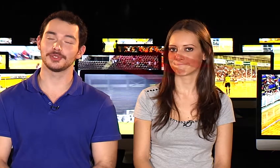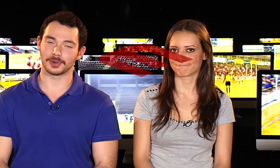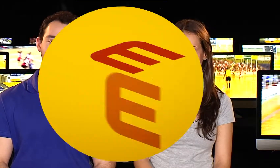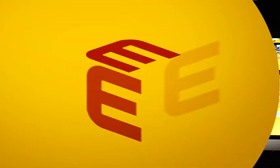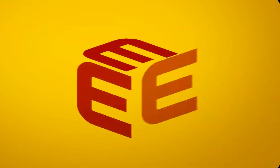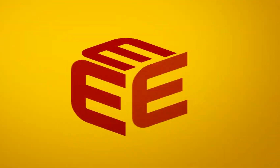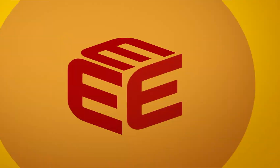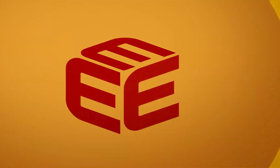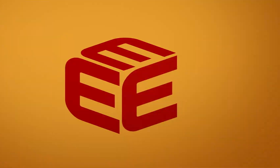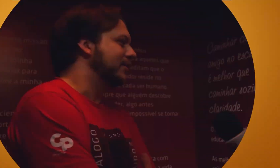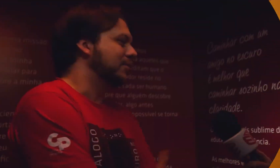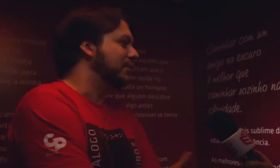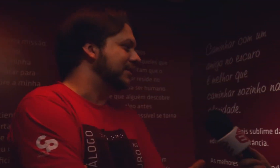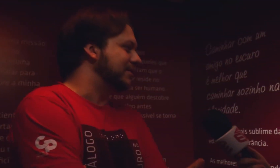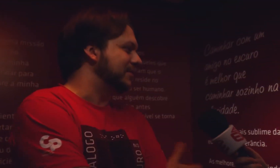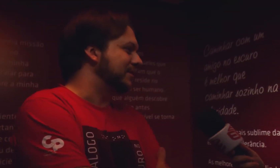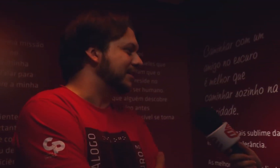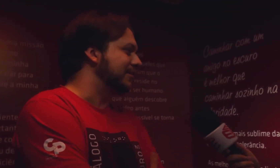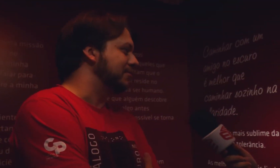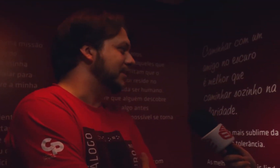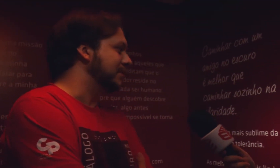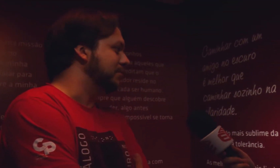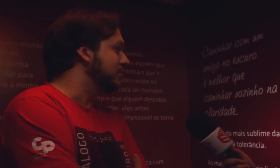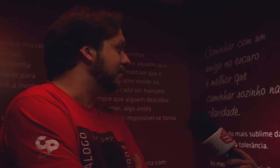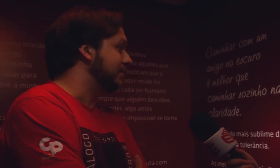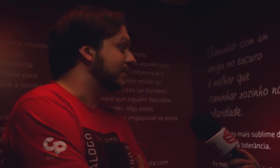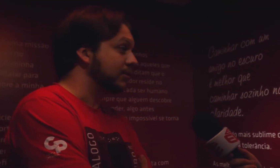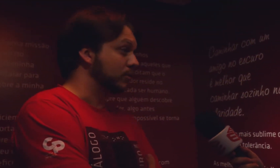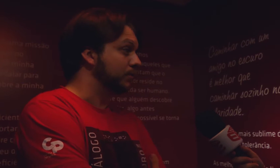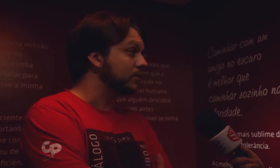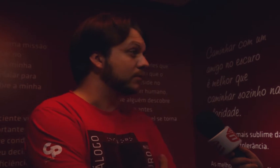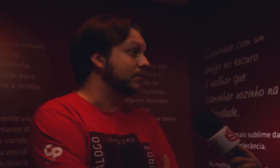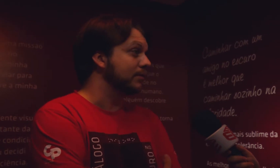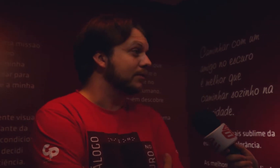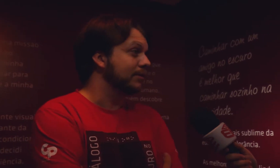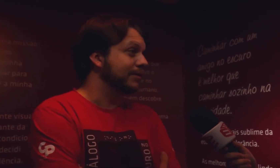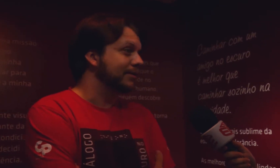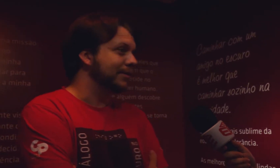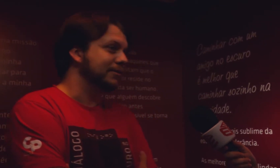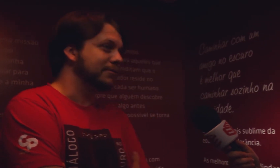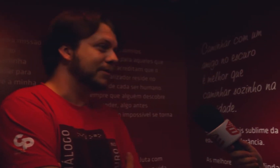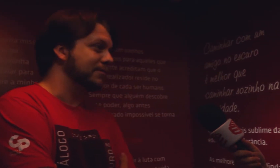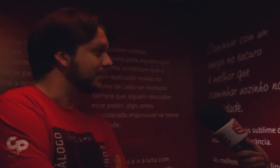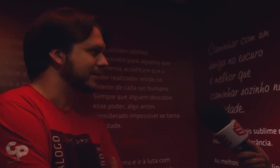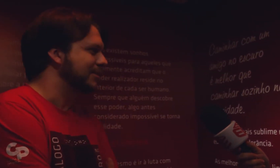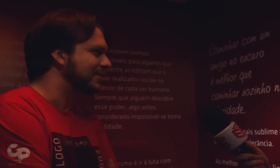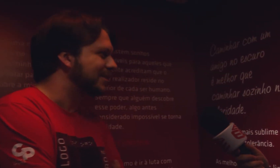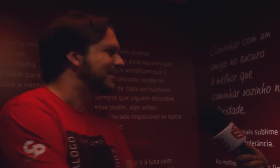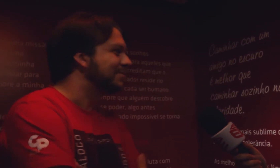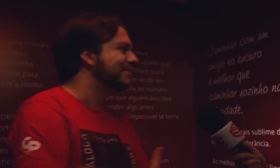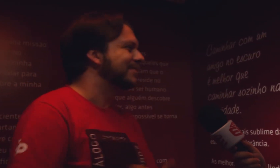visual. Normalmente as pessoas entram e falam assim, poxa, Márcia, esse é seu mundo? Aí eu falo, não, esse é o nosso mundo, né?